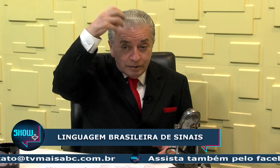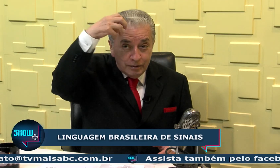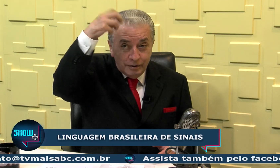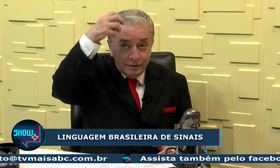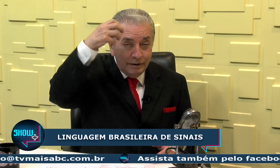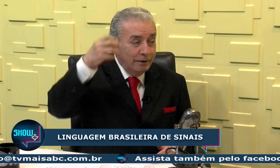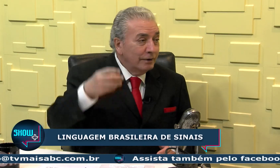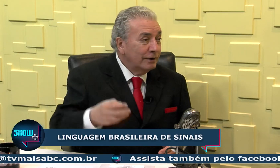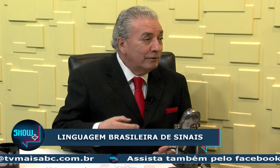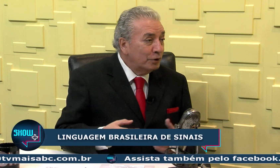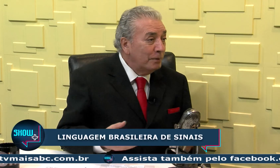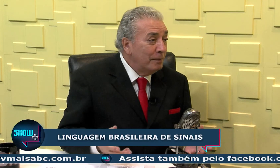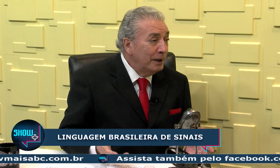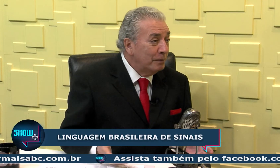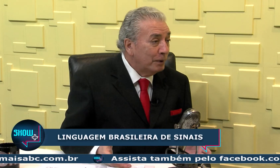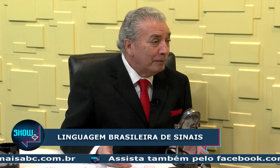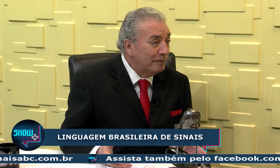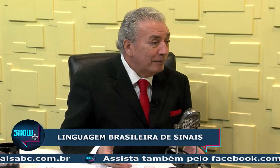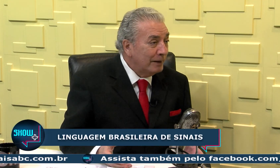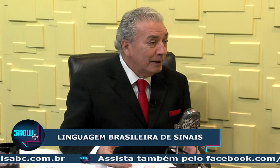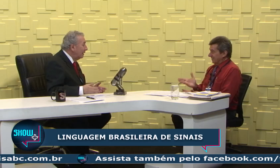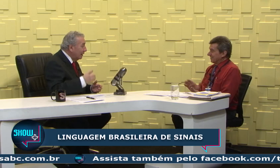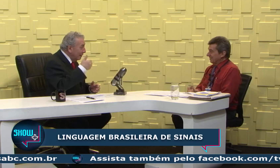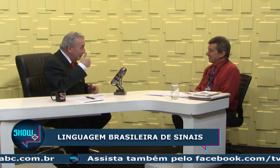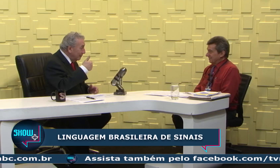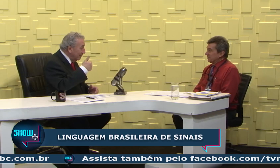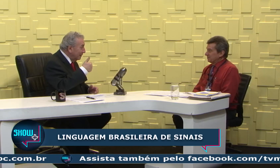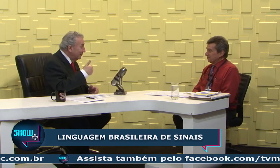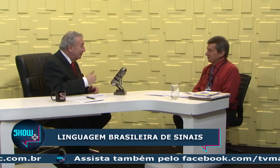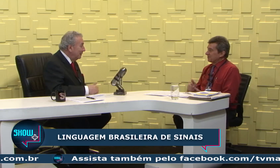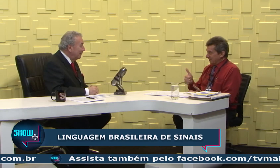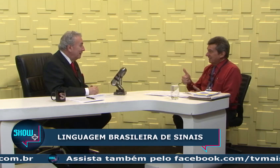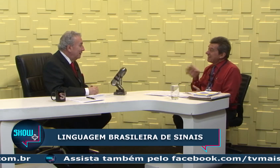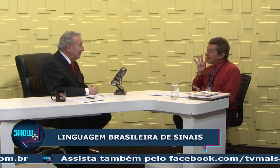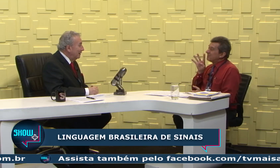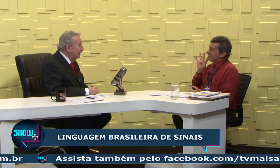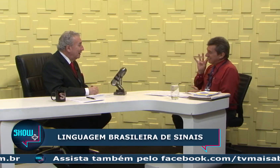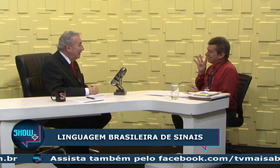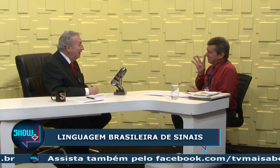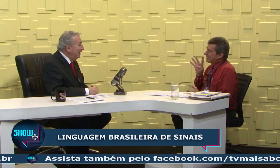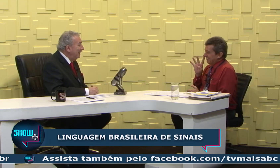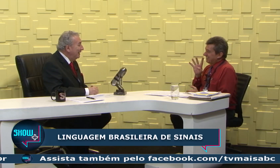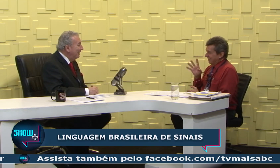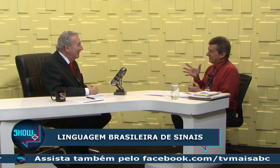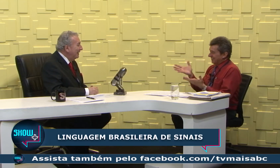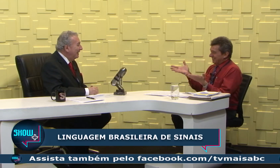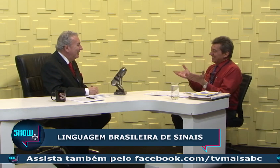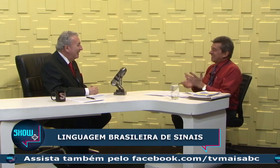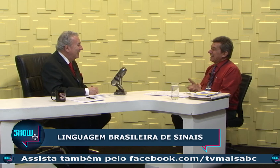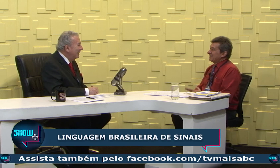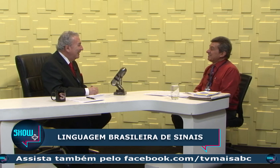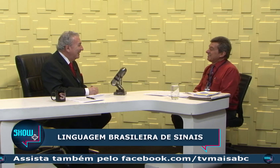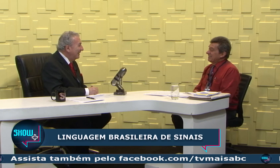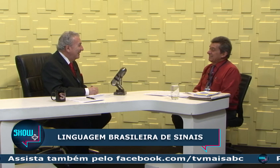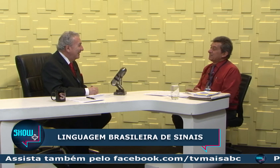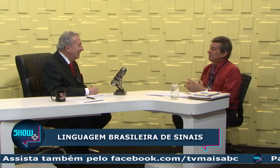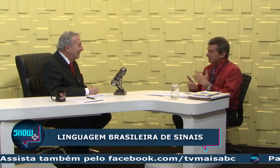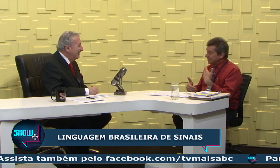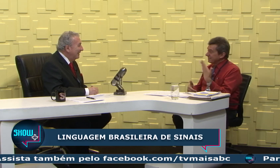eu vou tomar banho é legal assim então existe sim